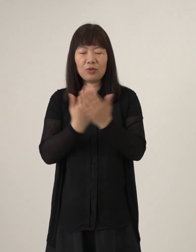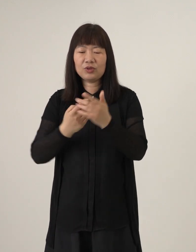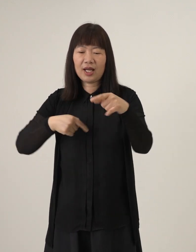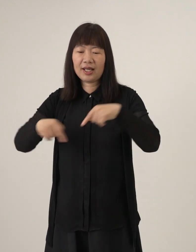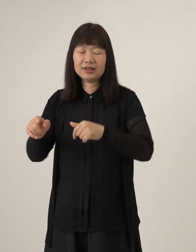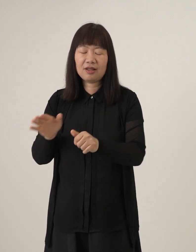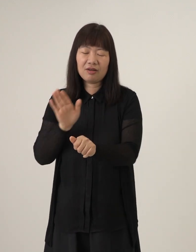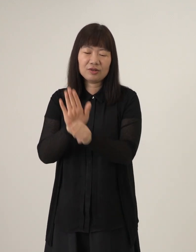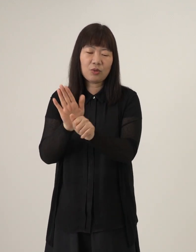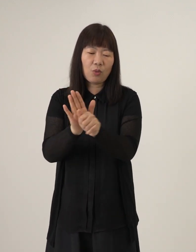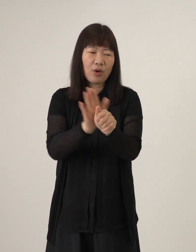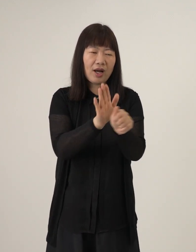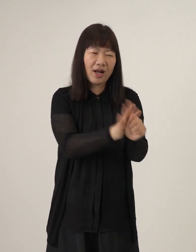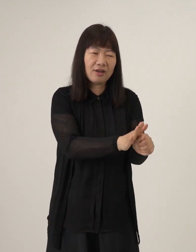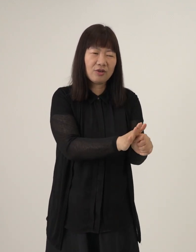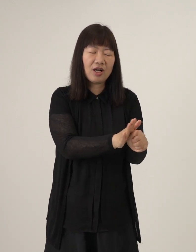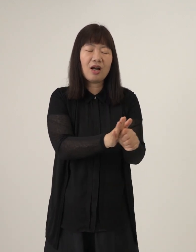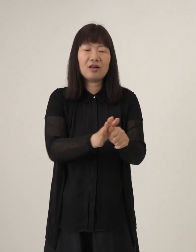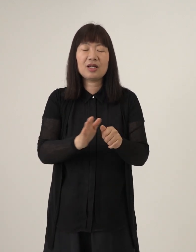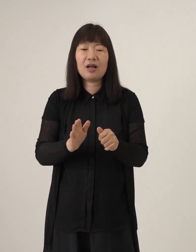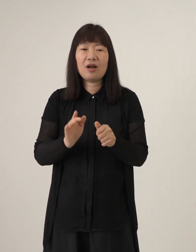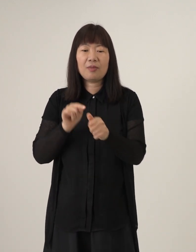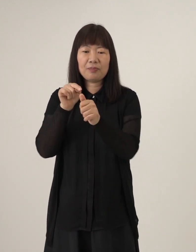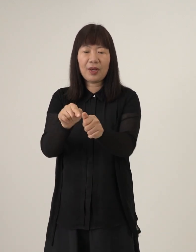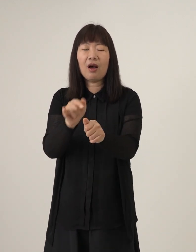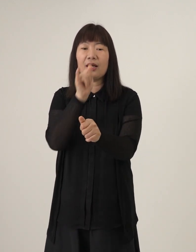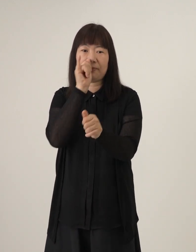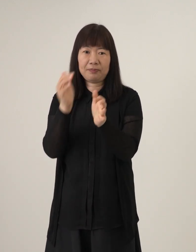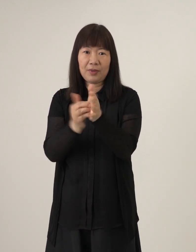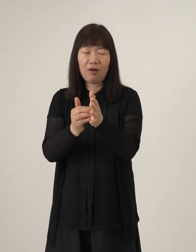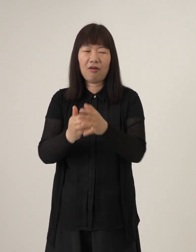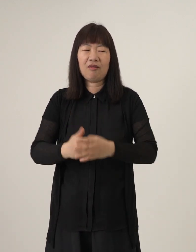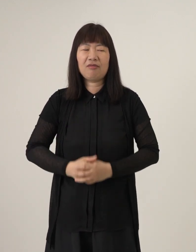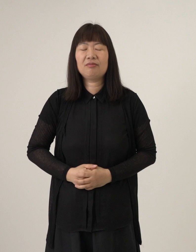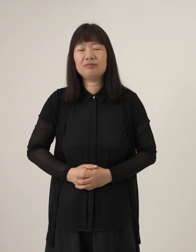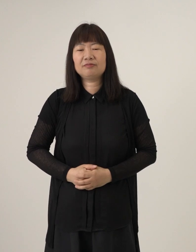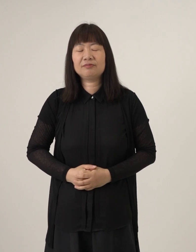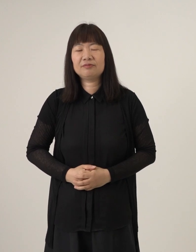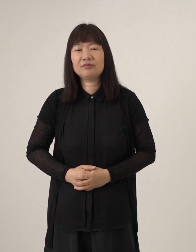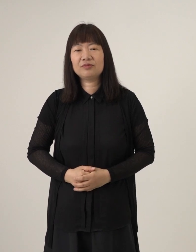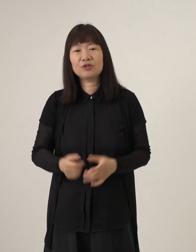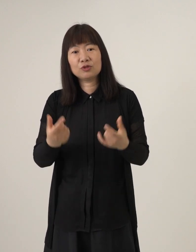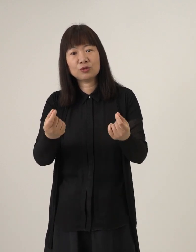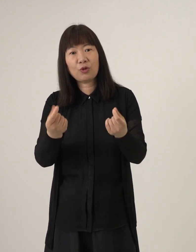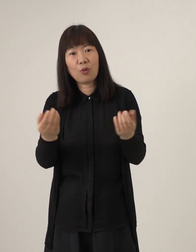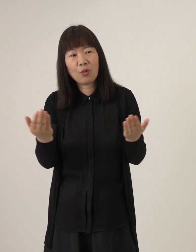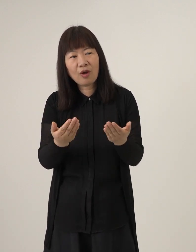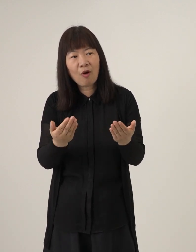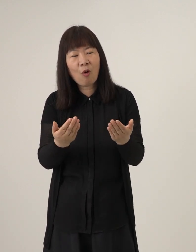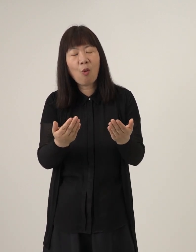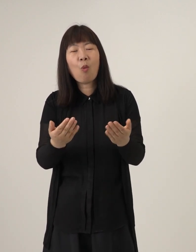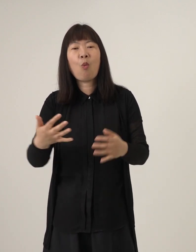지원을 하도록 조서를 내렸습니다. 세상에 이런 일이 어디 있어요?